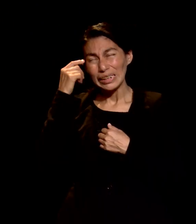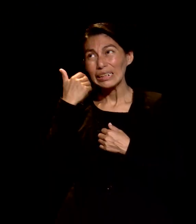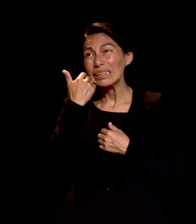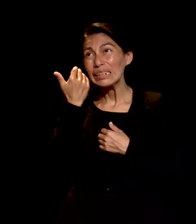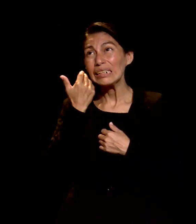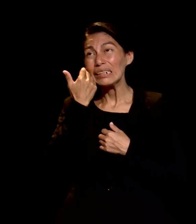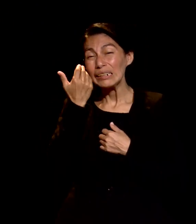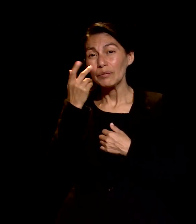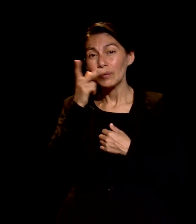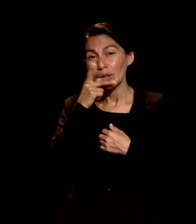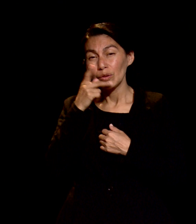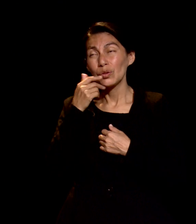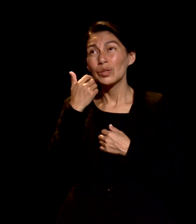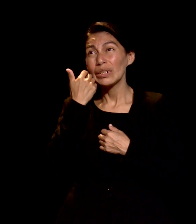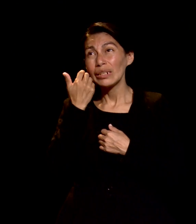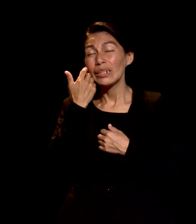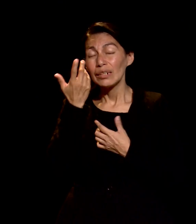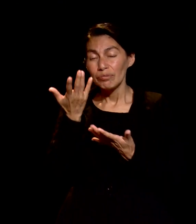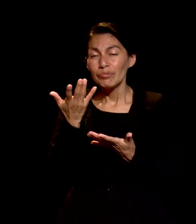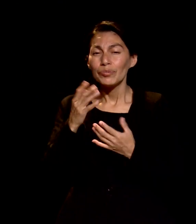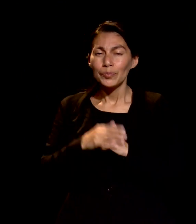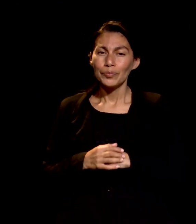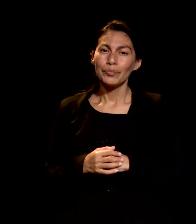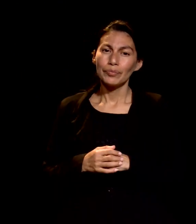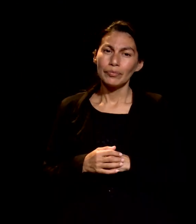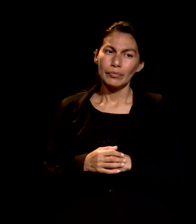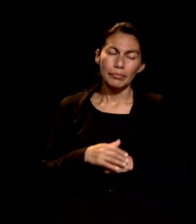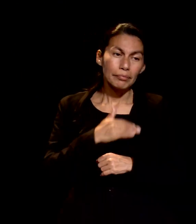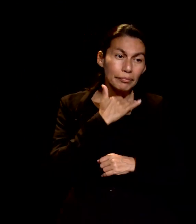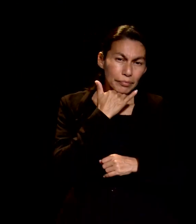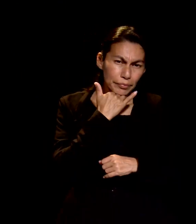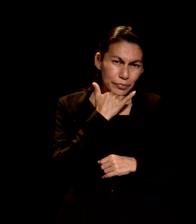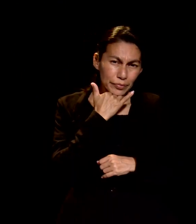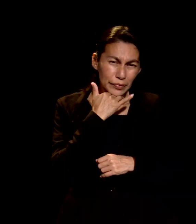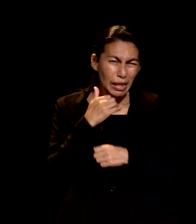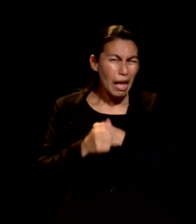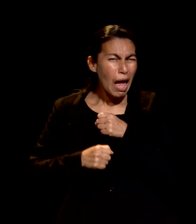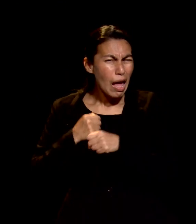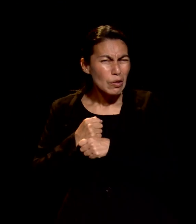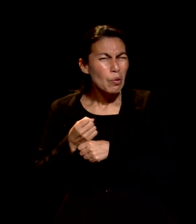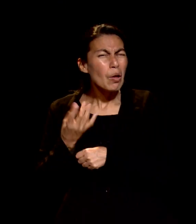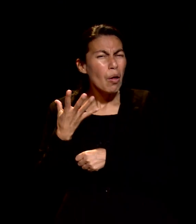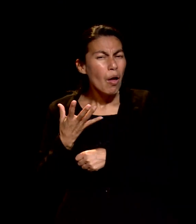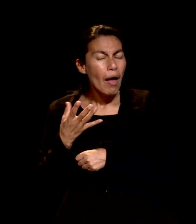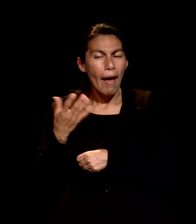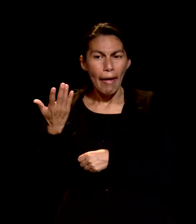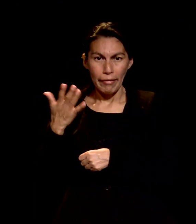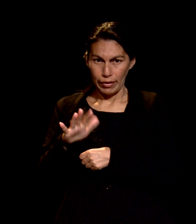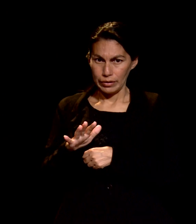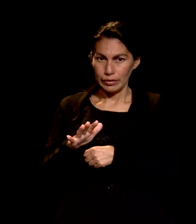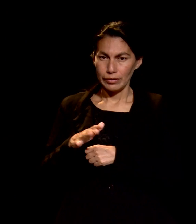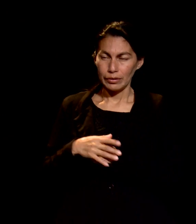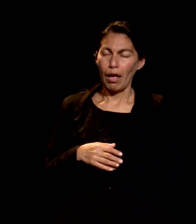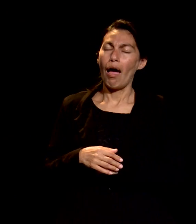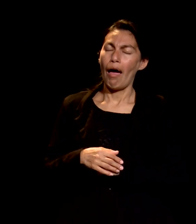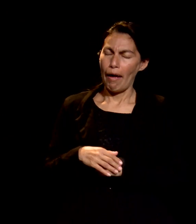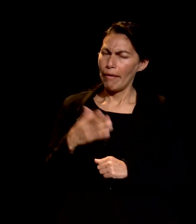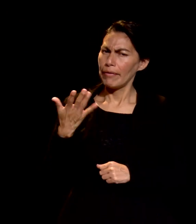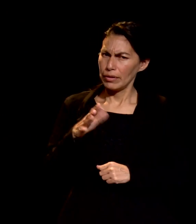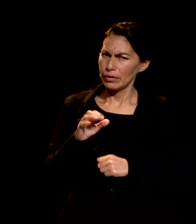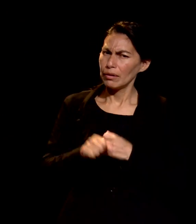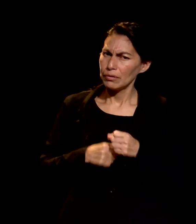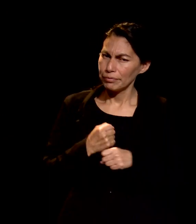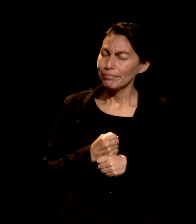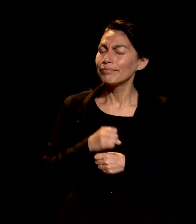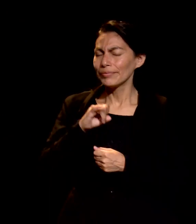con el deseo de ser pastor. Eso, perdón, ¿qué edad tenía más o menos? Unos 10 años. 10 años. Sí, como